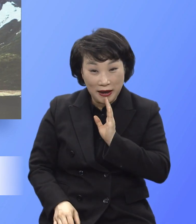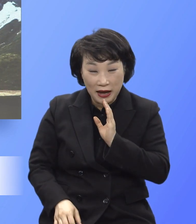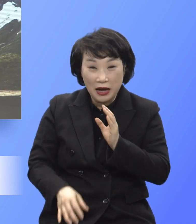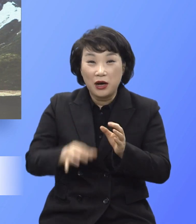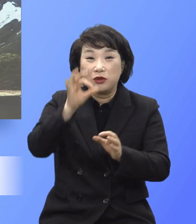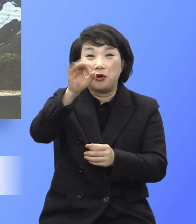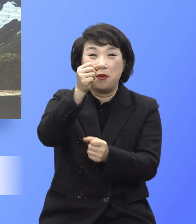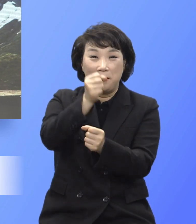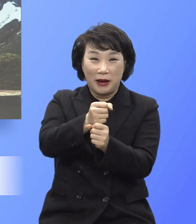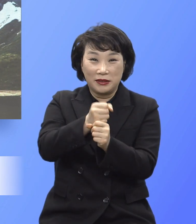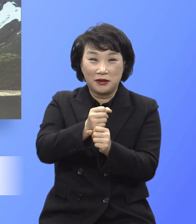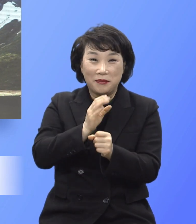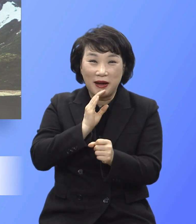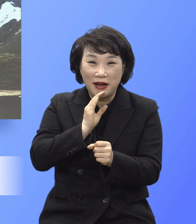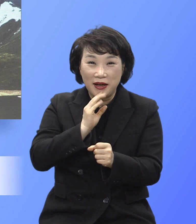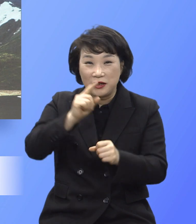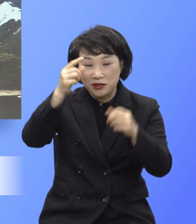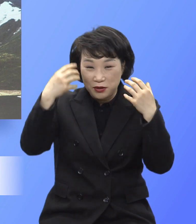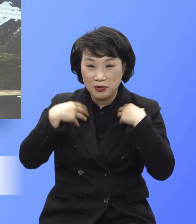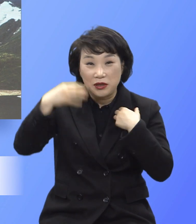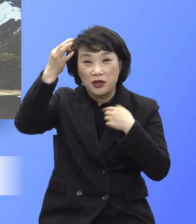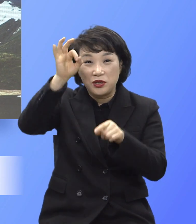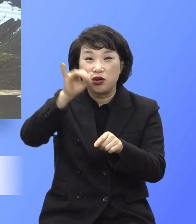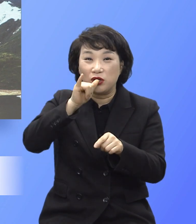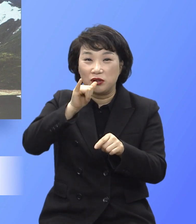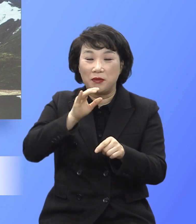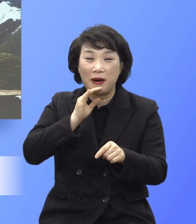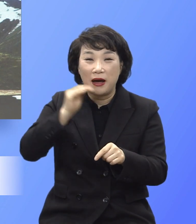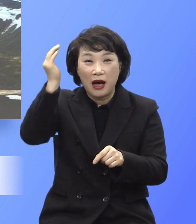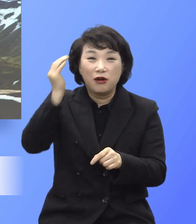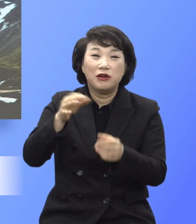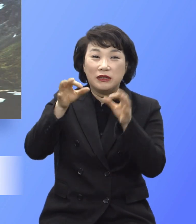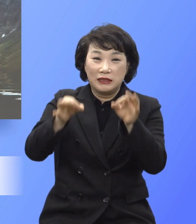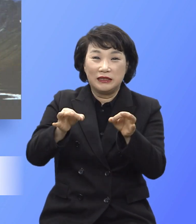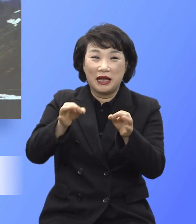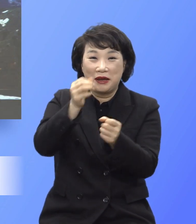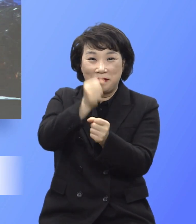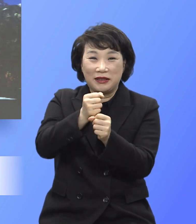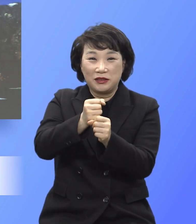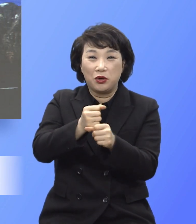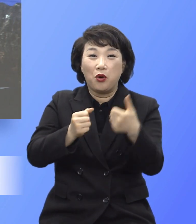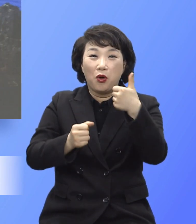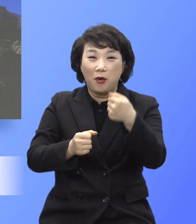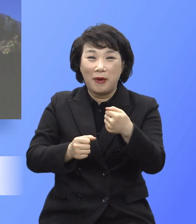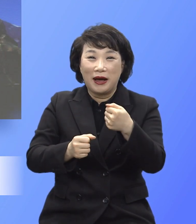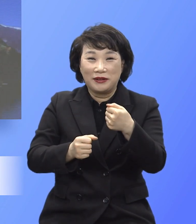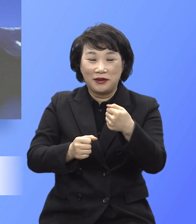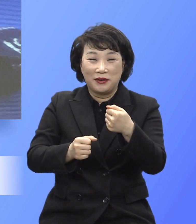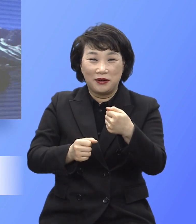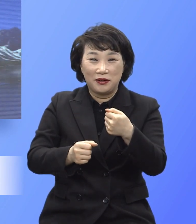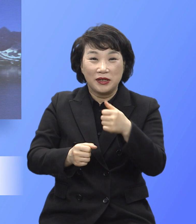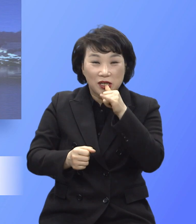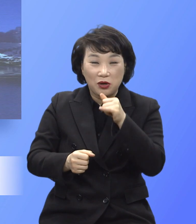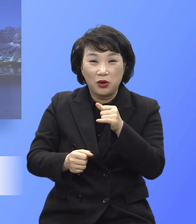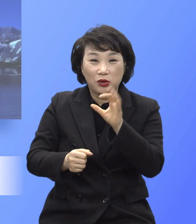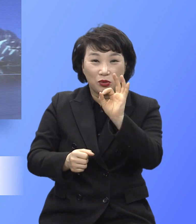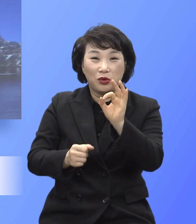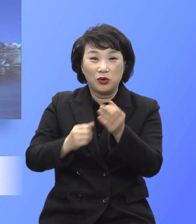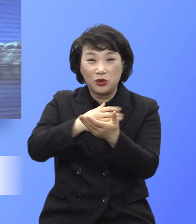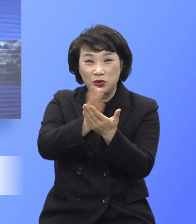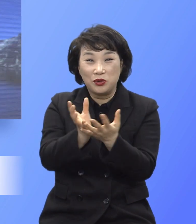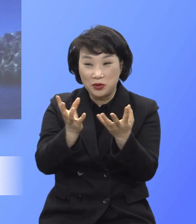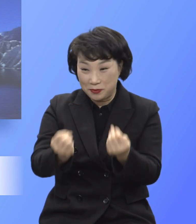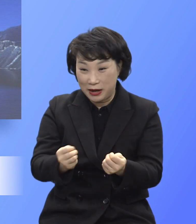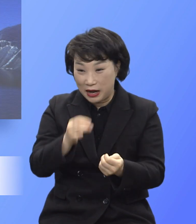찍어내고 국가가 인정하고 한국은행에 발행한 이 5만 원권, 예, 5만